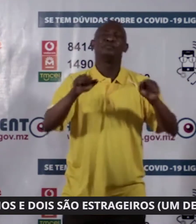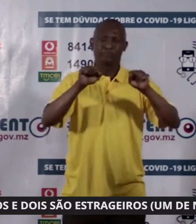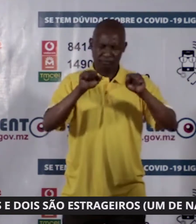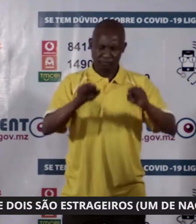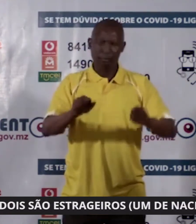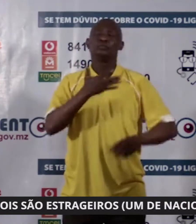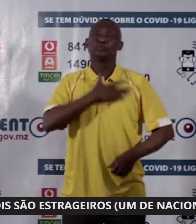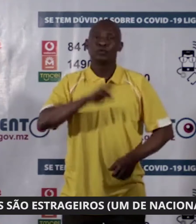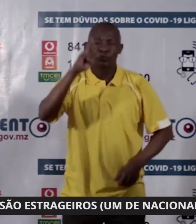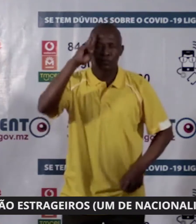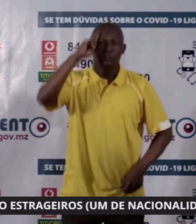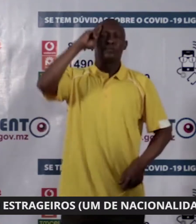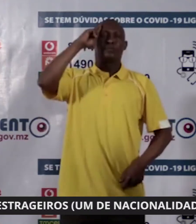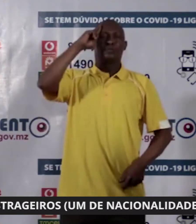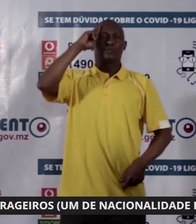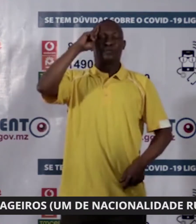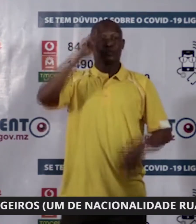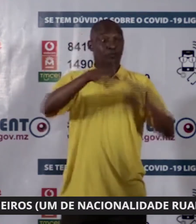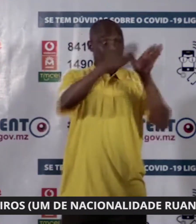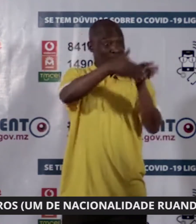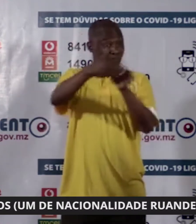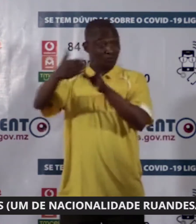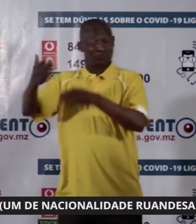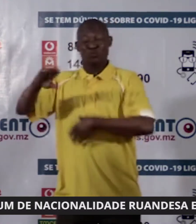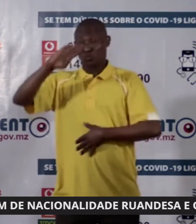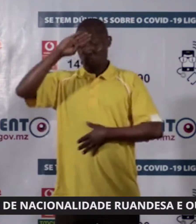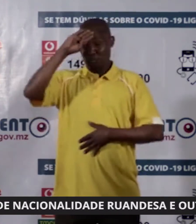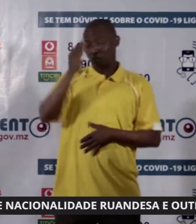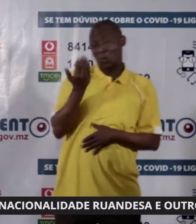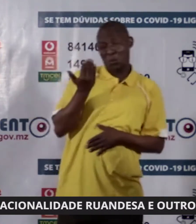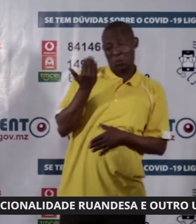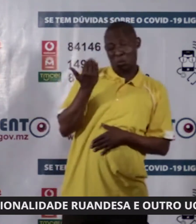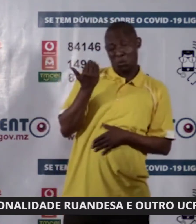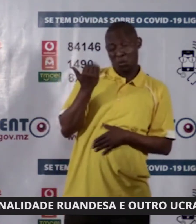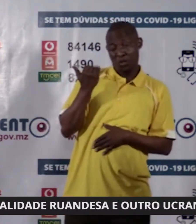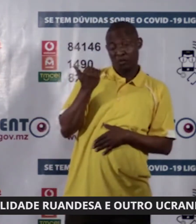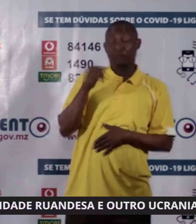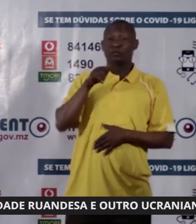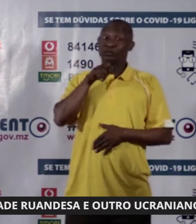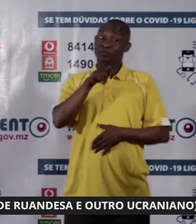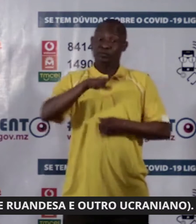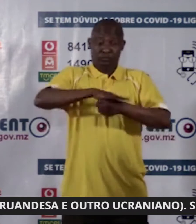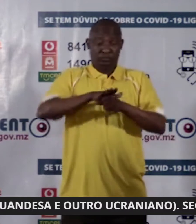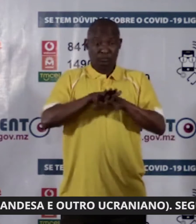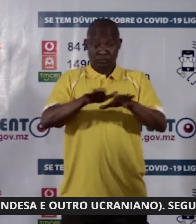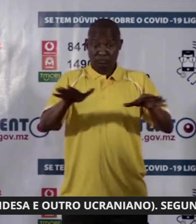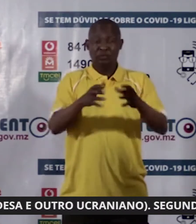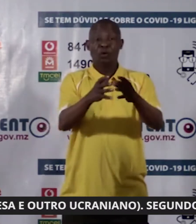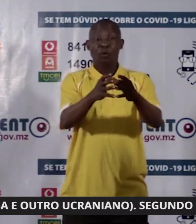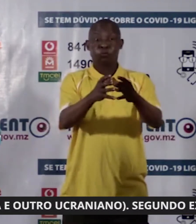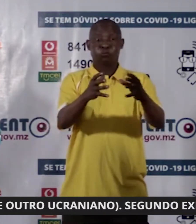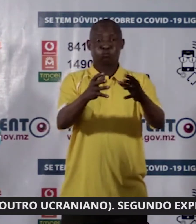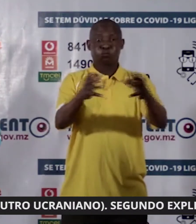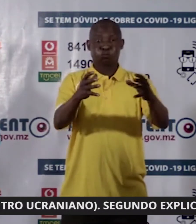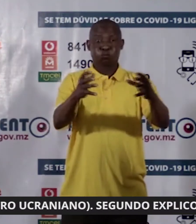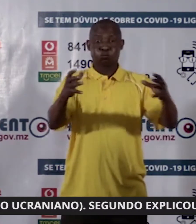de casos reportados nos últimos dias ainda continuam a crescer. E isto exige